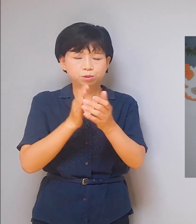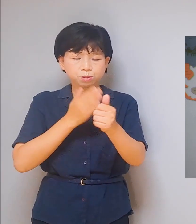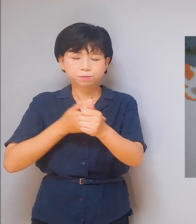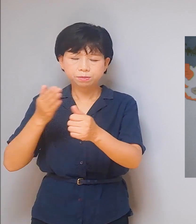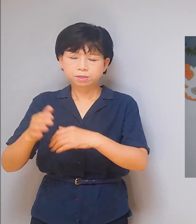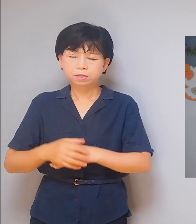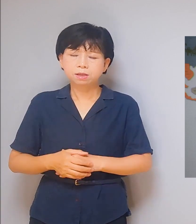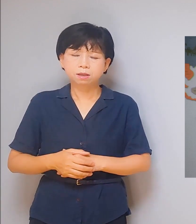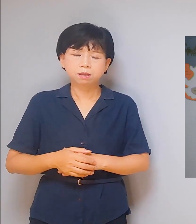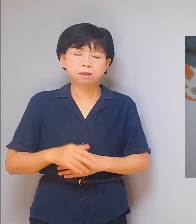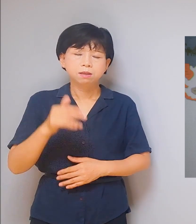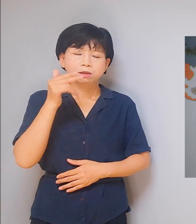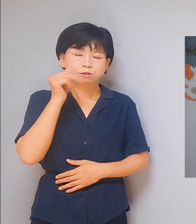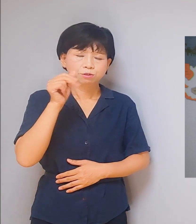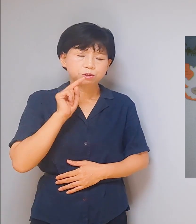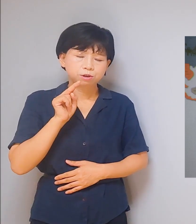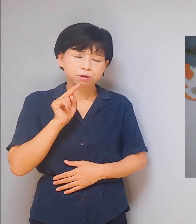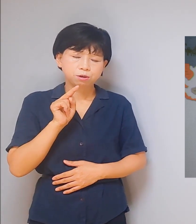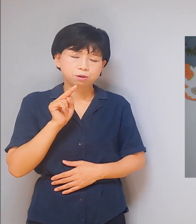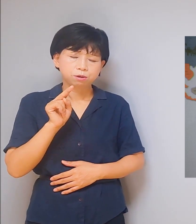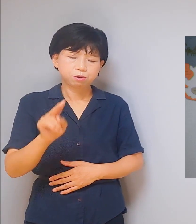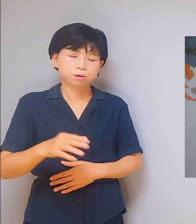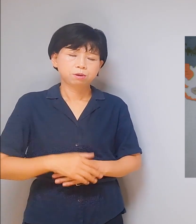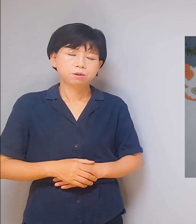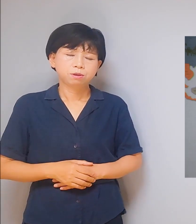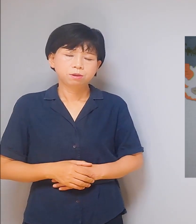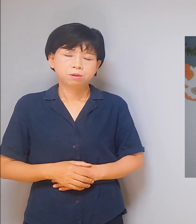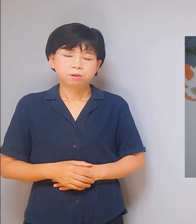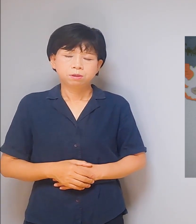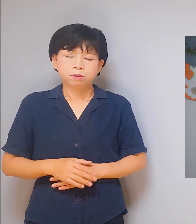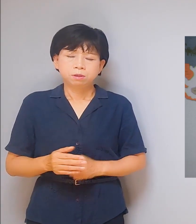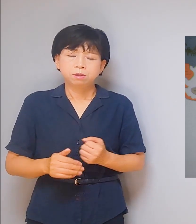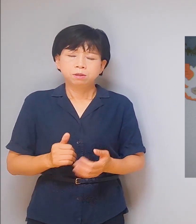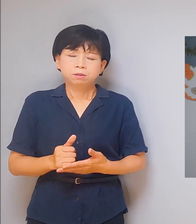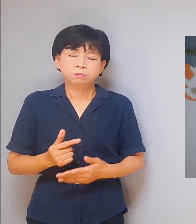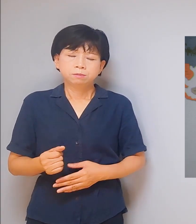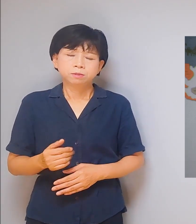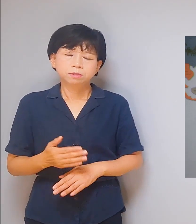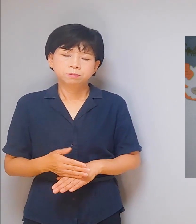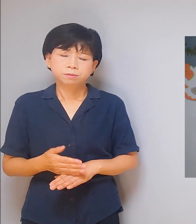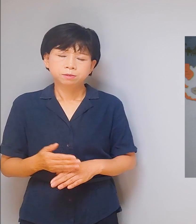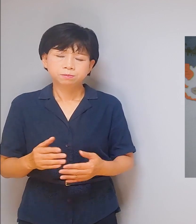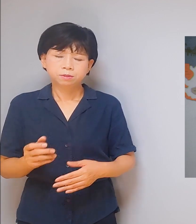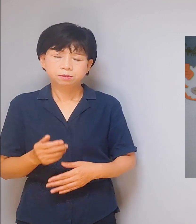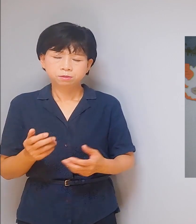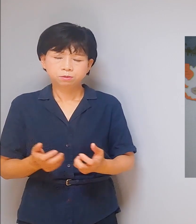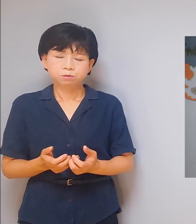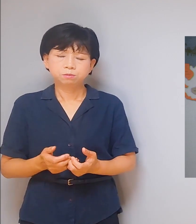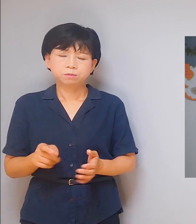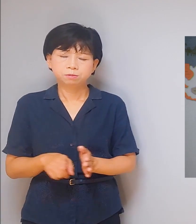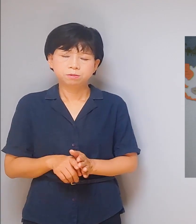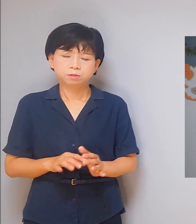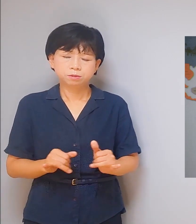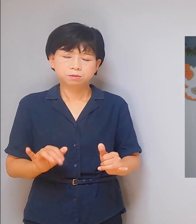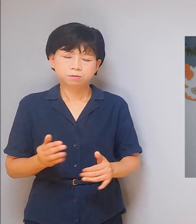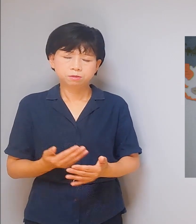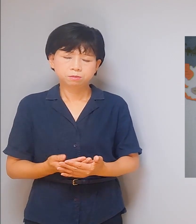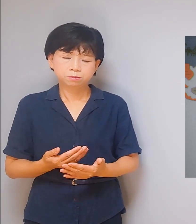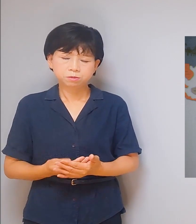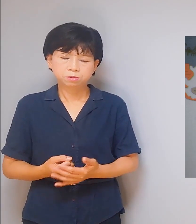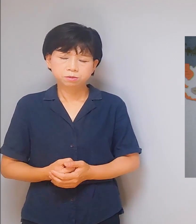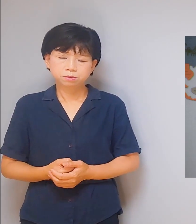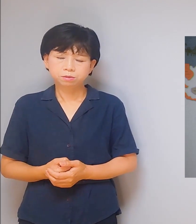부르짖고 기도합니다. 주여 하나님 아버지 감사합니다. 성령 충만한 믿음의 일꾼들 될 수 있게